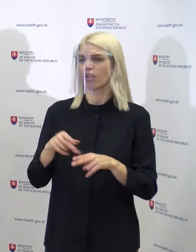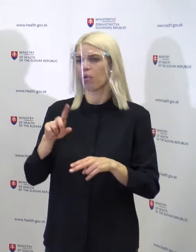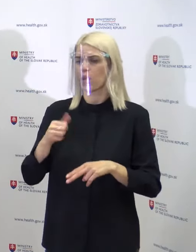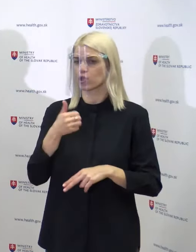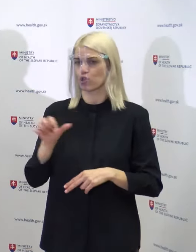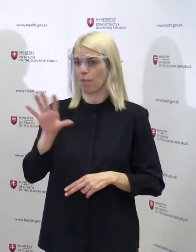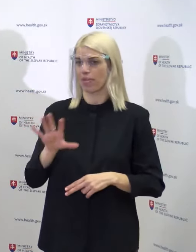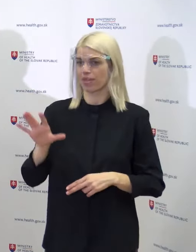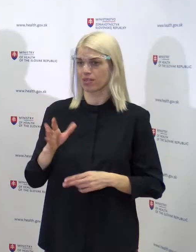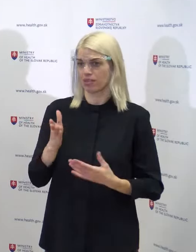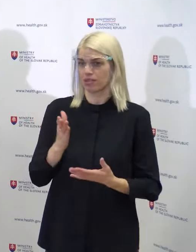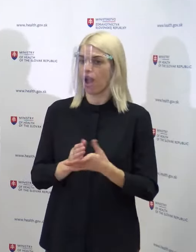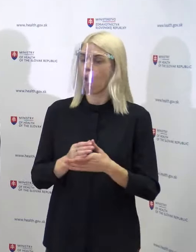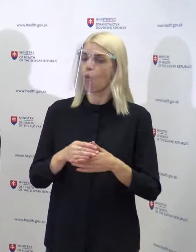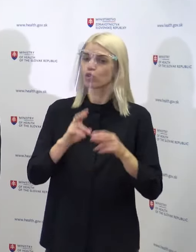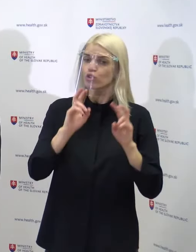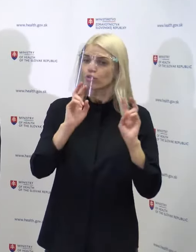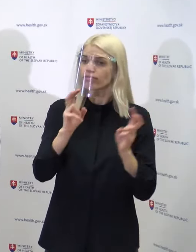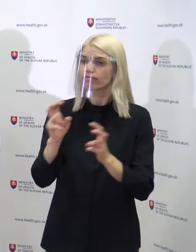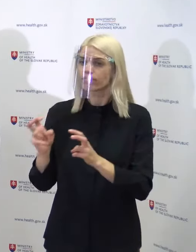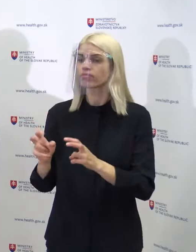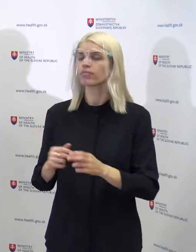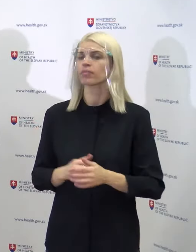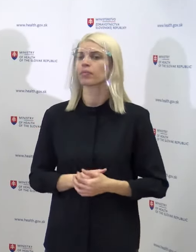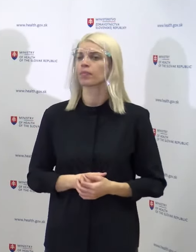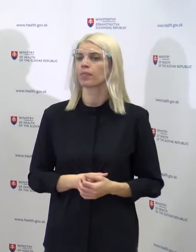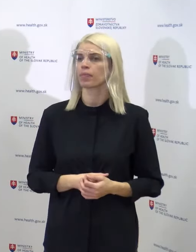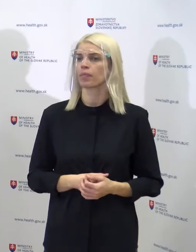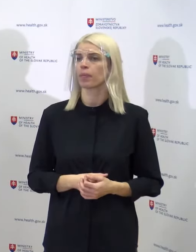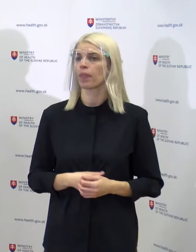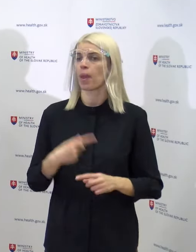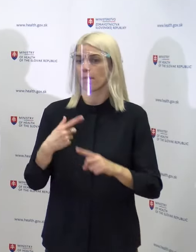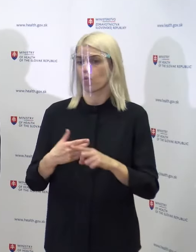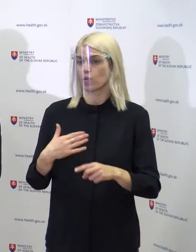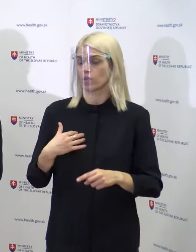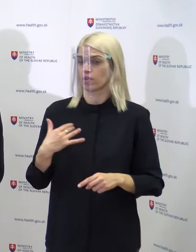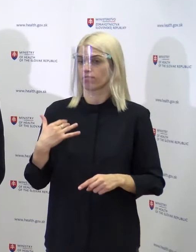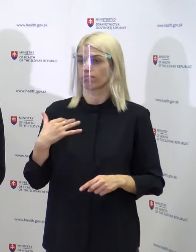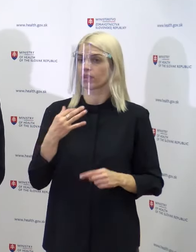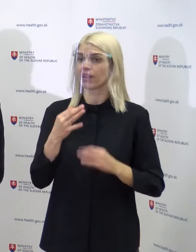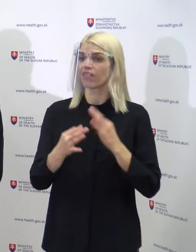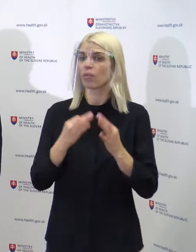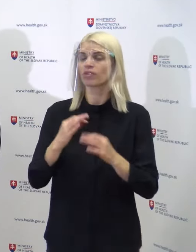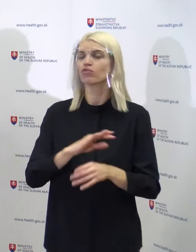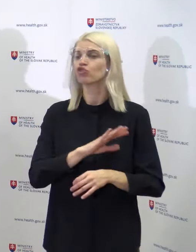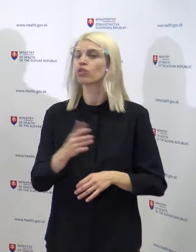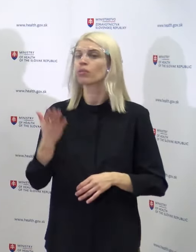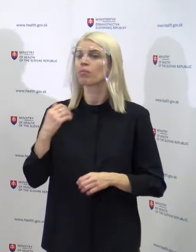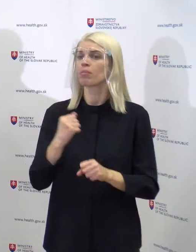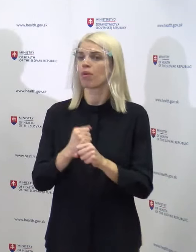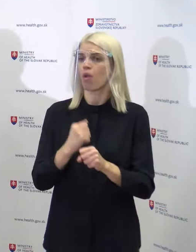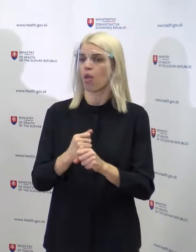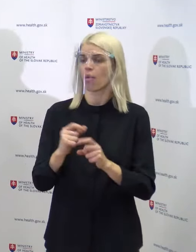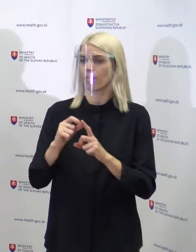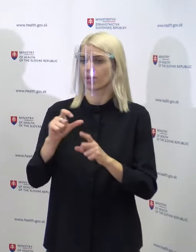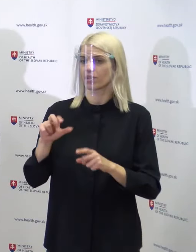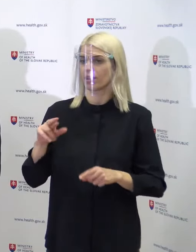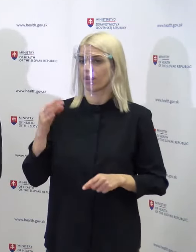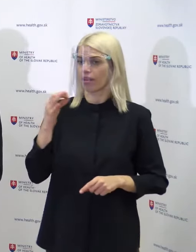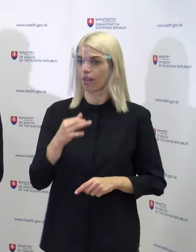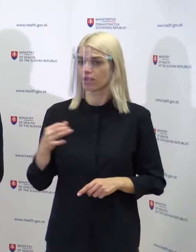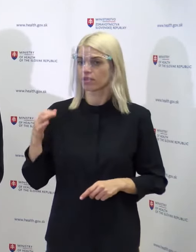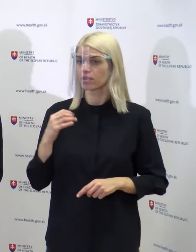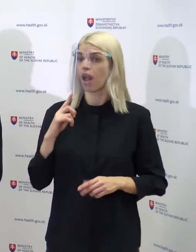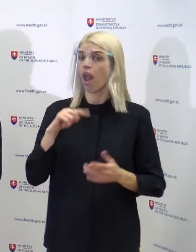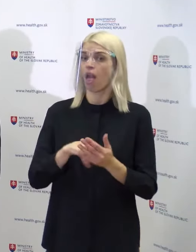150, ktorých sa ich aktívne nahlásilo. Pokiaľ mám aj informácie, tak u všetkých boli vykonané PCR testy.